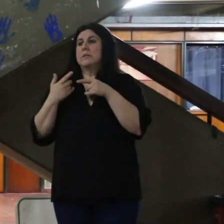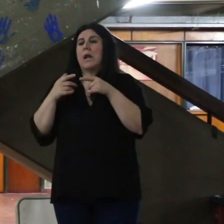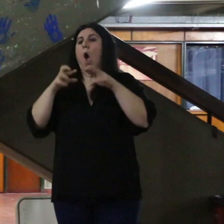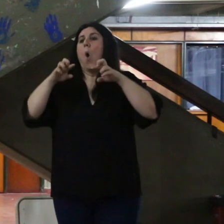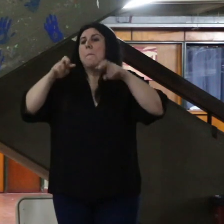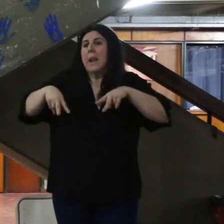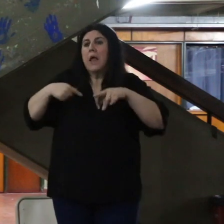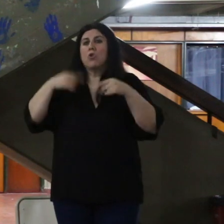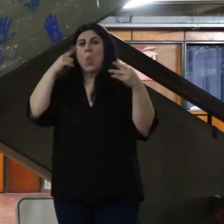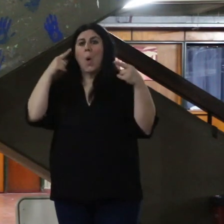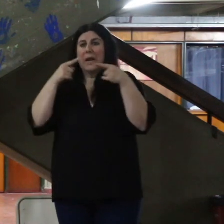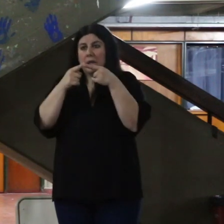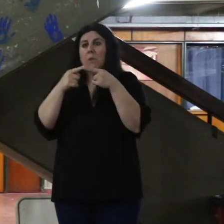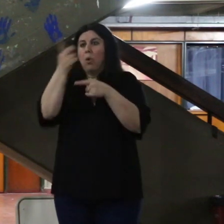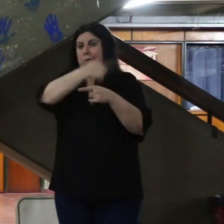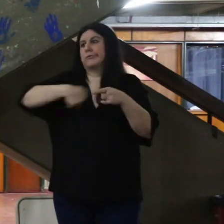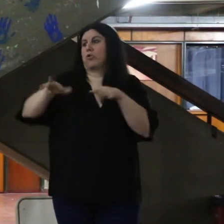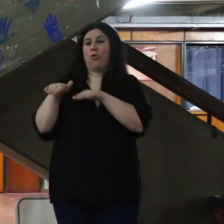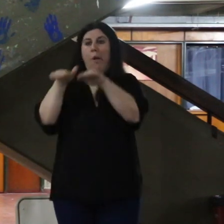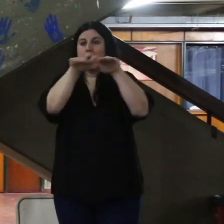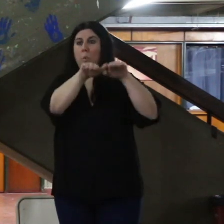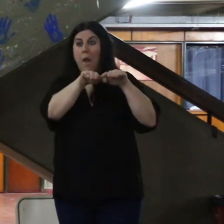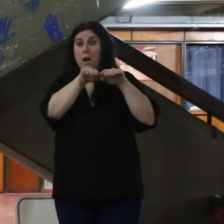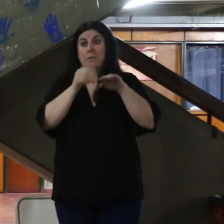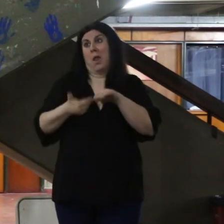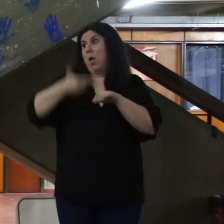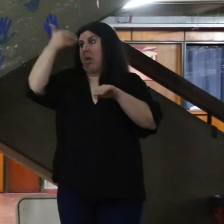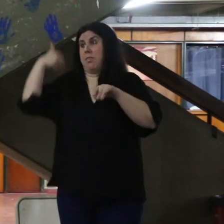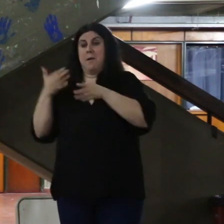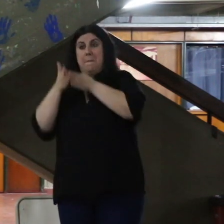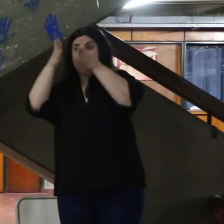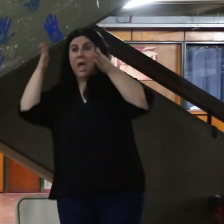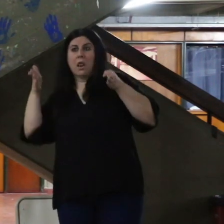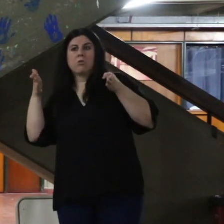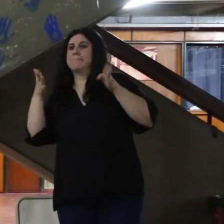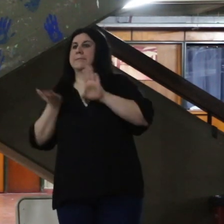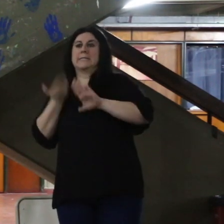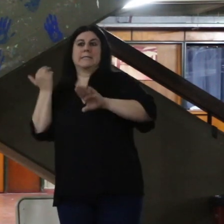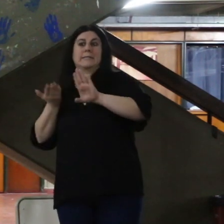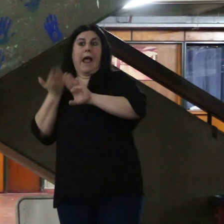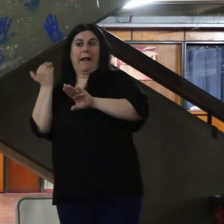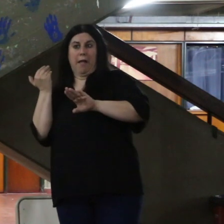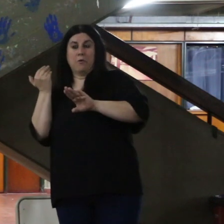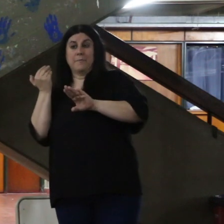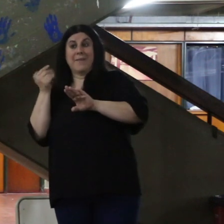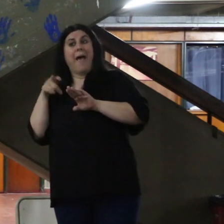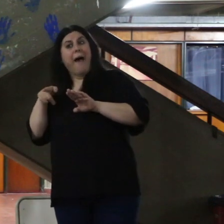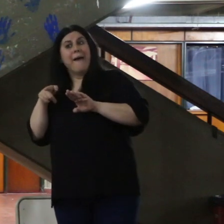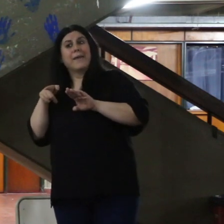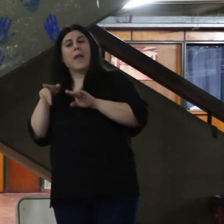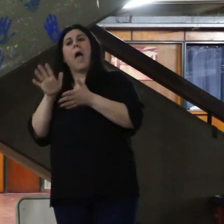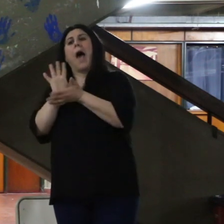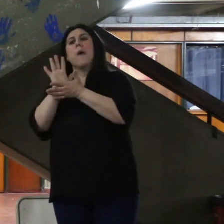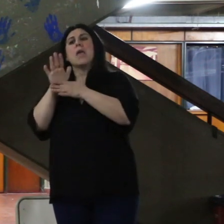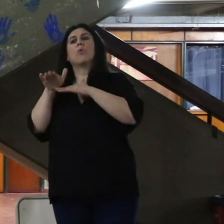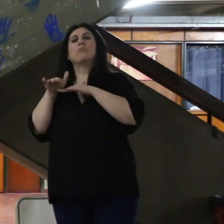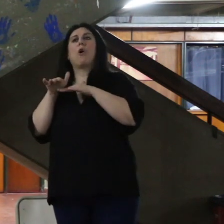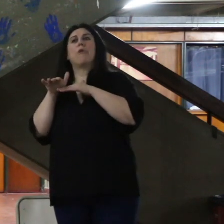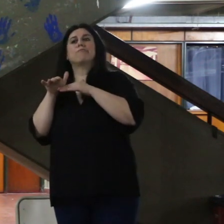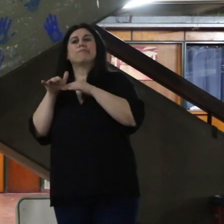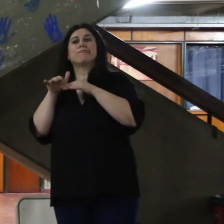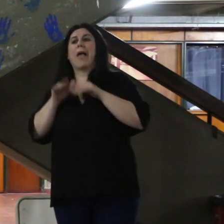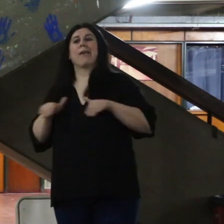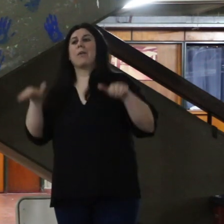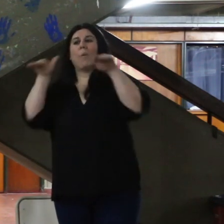Y entonces, ahí teníamos un piso ya generado de desigualdad que